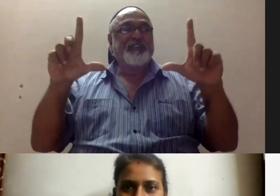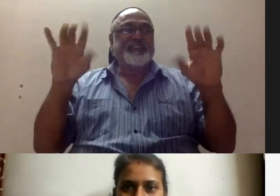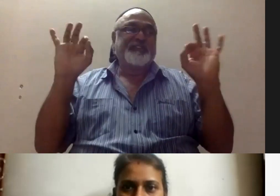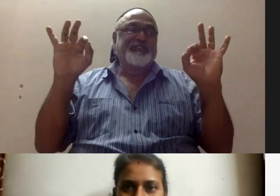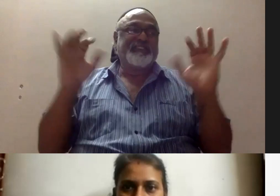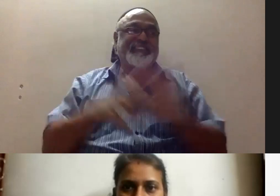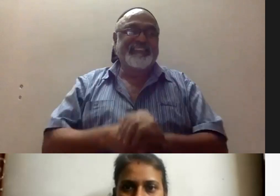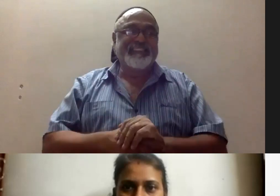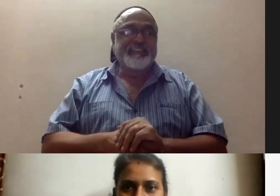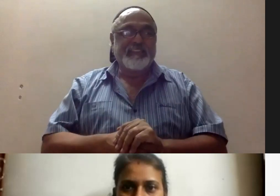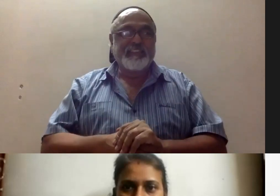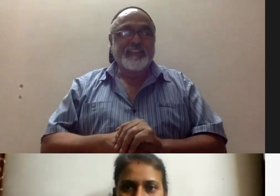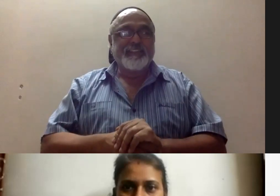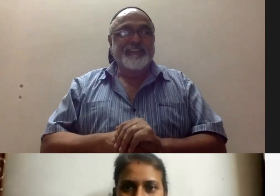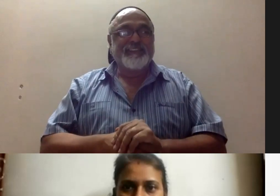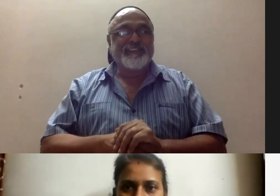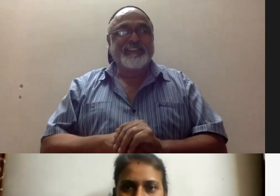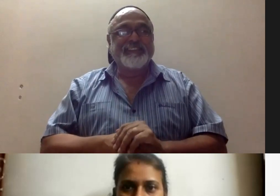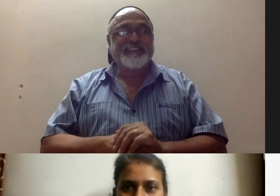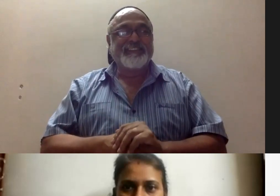video on karke ek photo to le le.